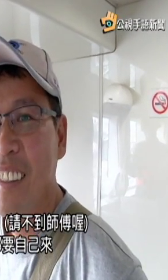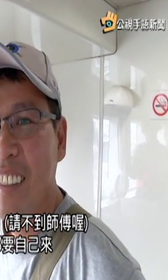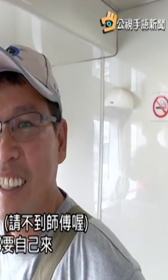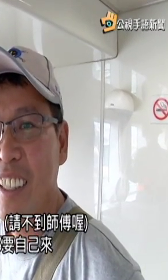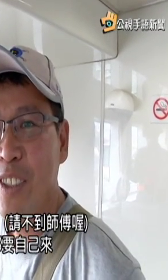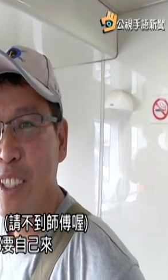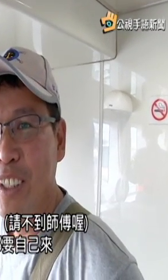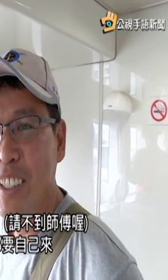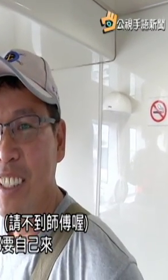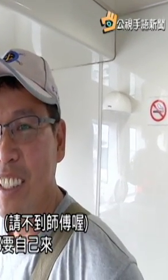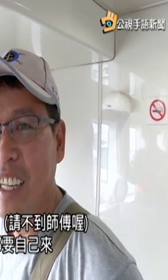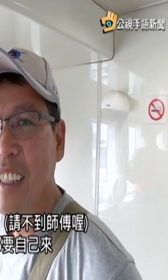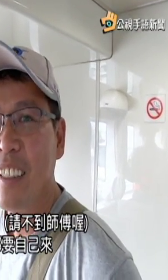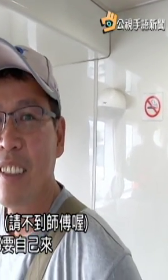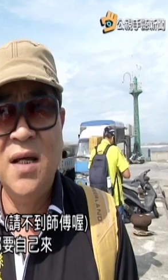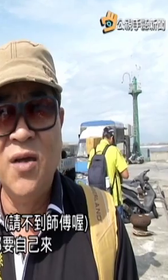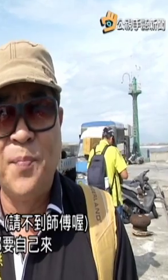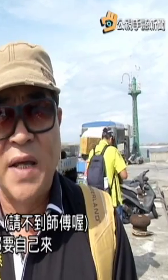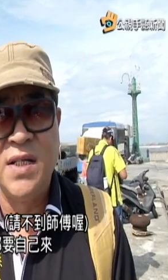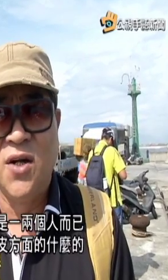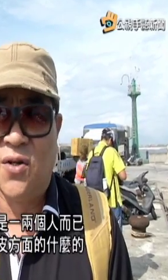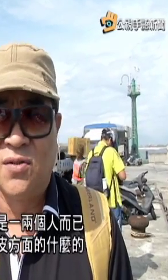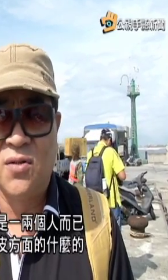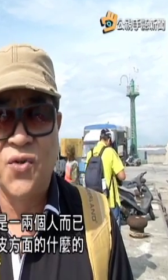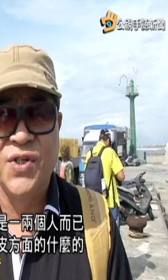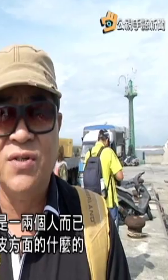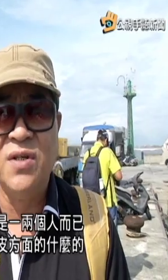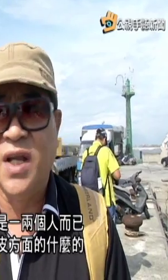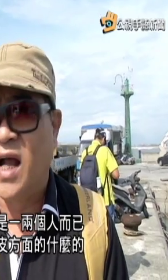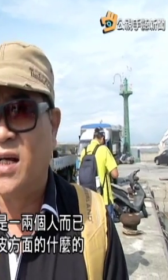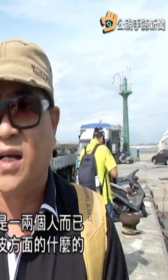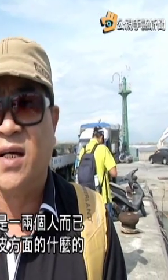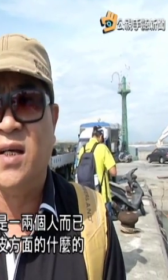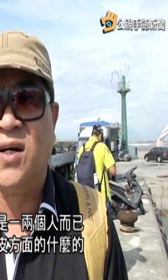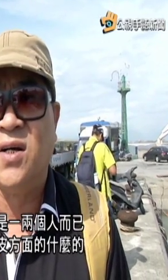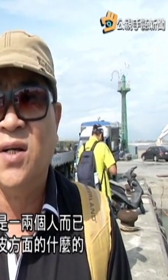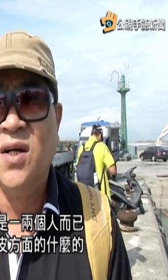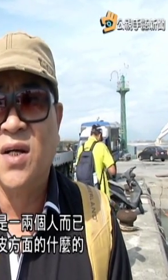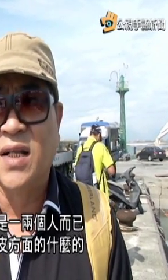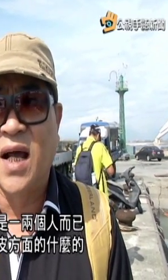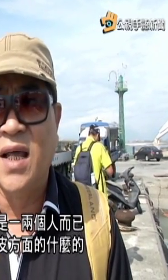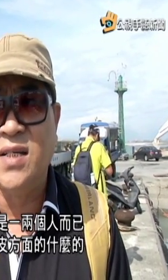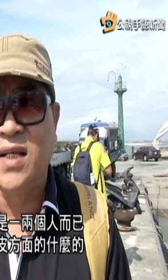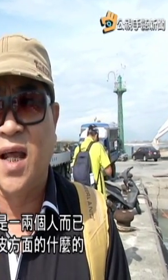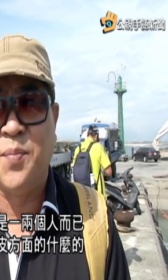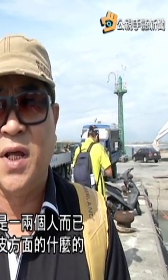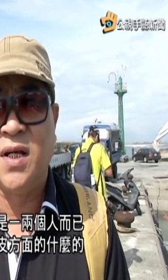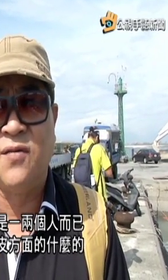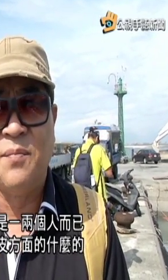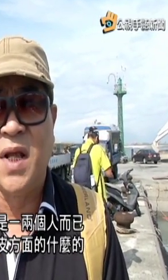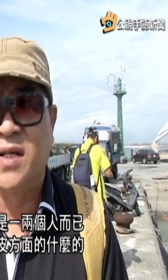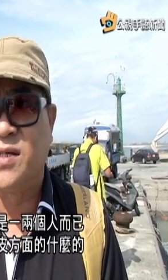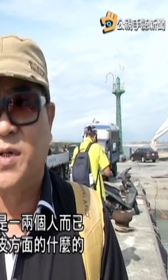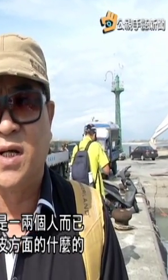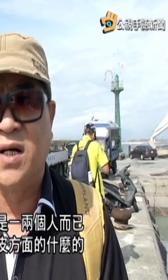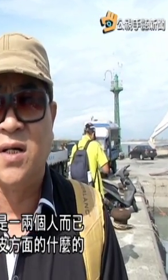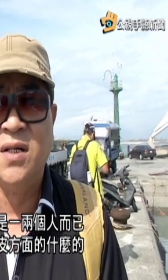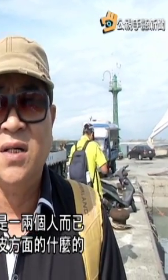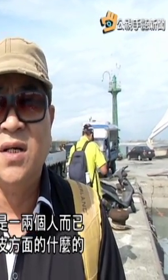师傅， 是不到自己的。 因为百姓哦，都是一两个人而已哦，那大概一些铁皮的方面的什么的哦，但